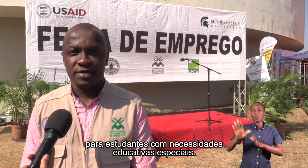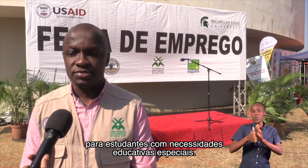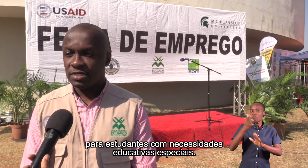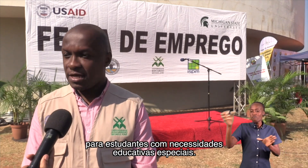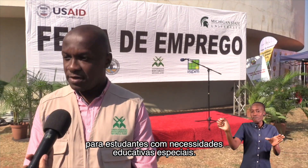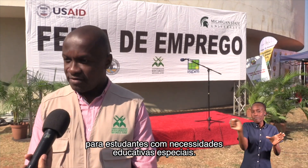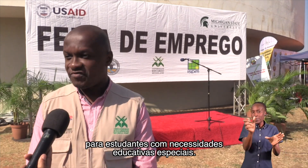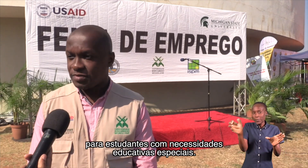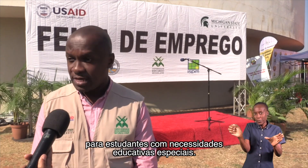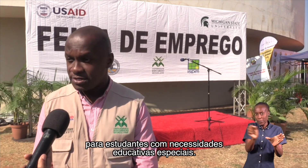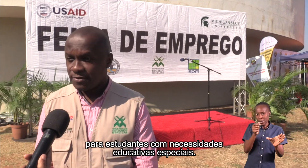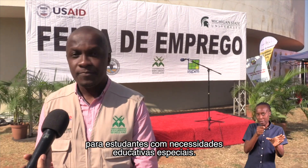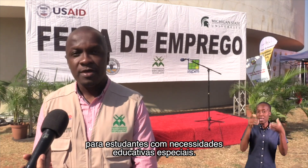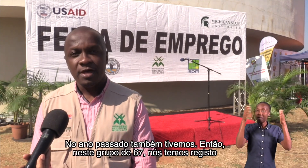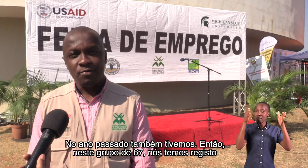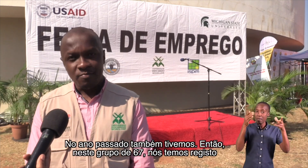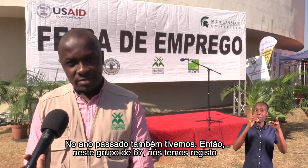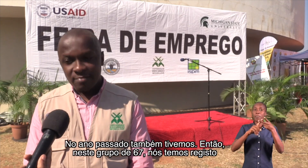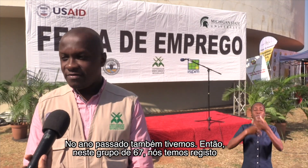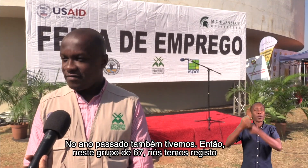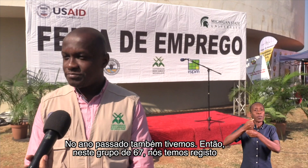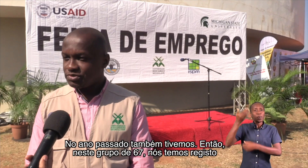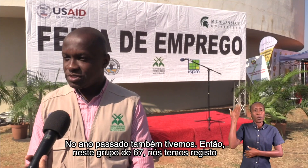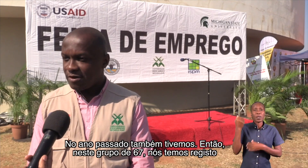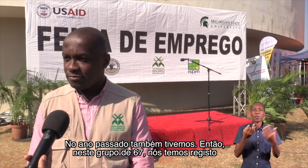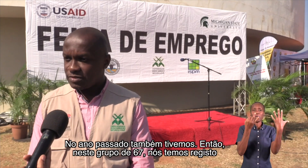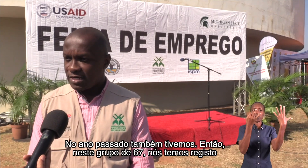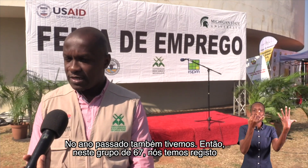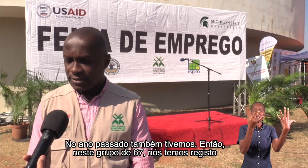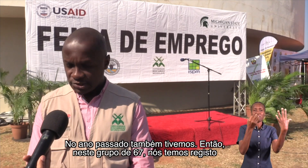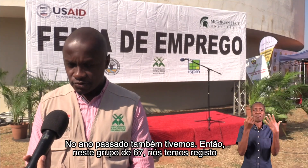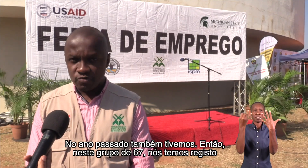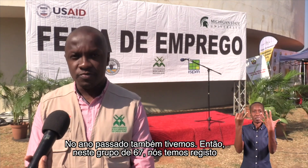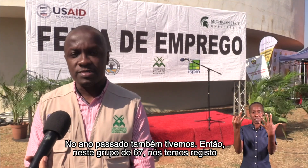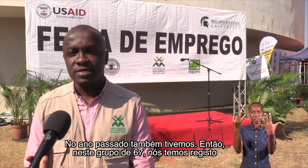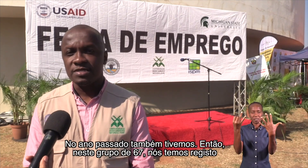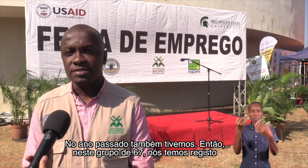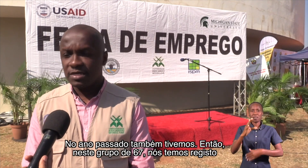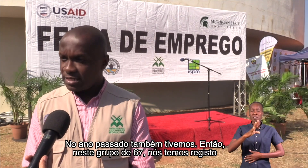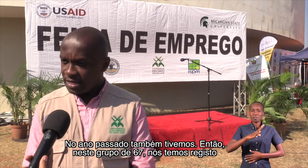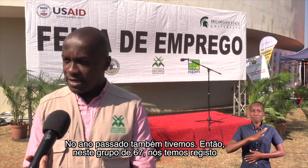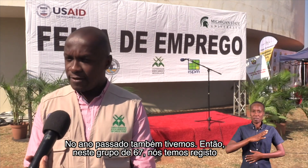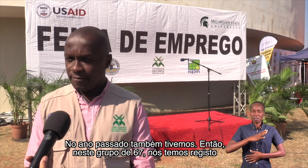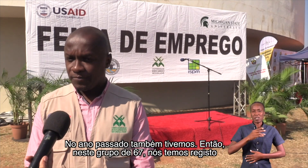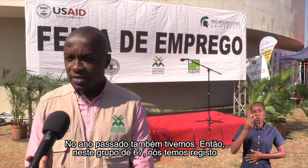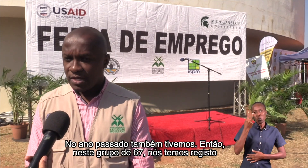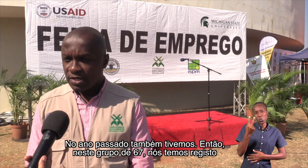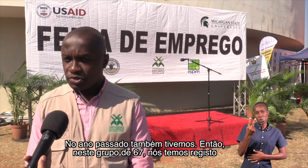necessidades educativas especiais. No ano passado também tivemos, então, deste grupo de 67, nós